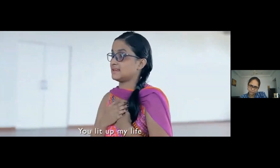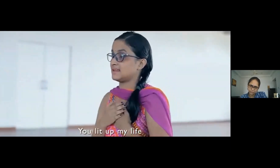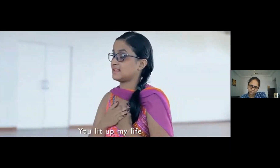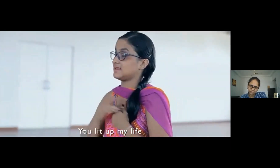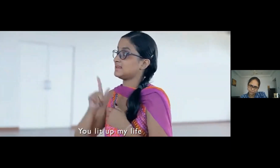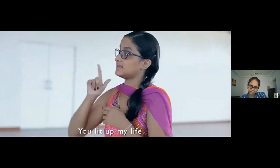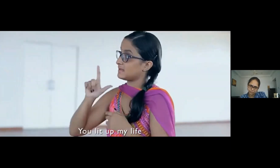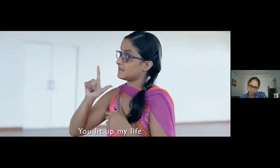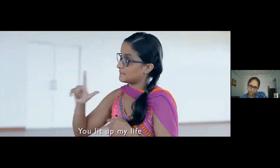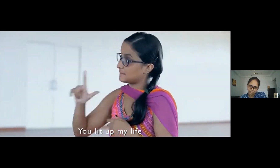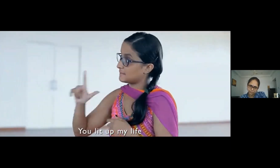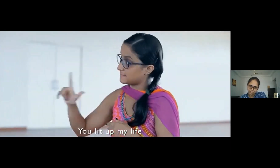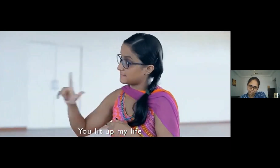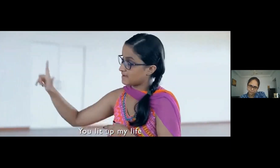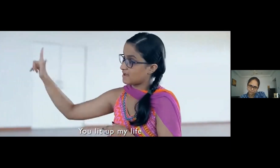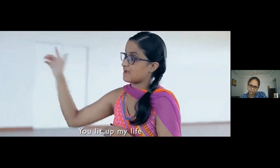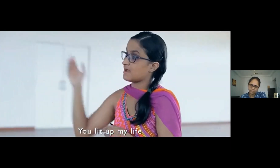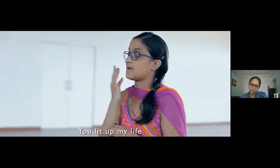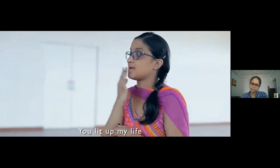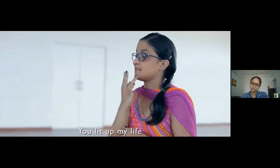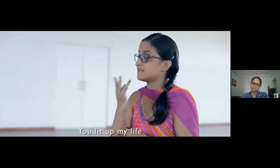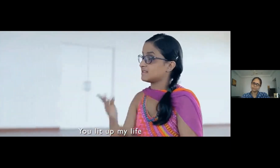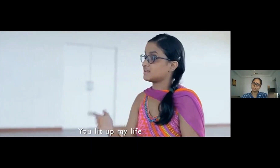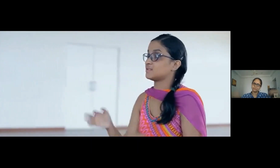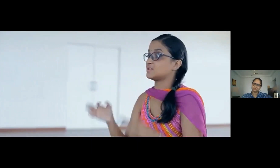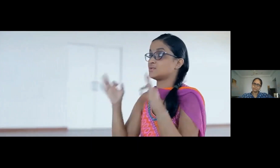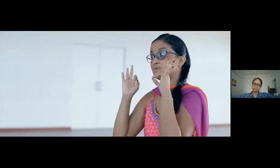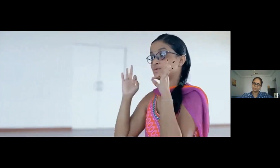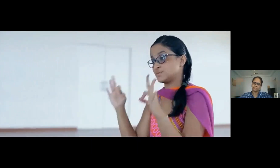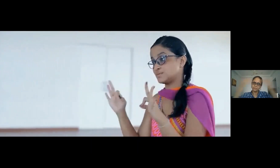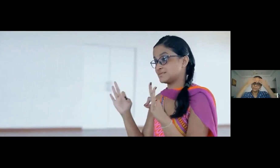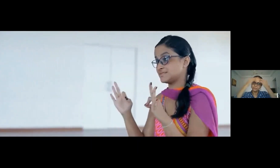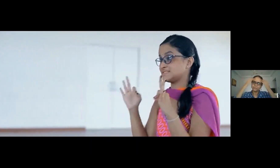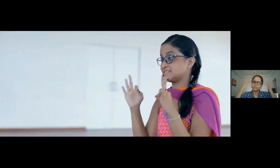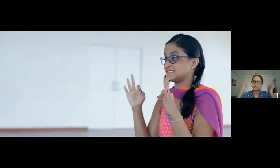ನನ್ನ ಬಾಳನು ಬೆಳಗಿದೆ